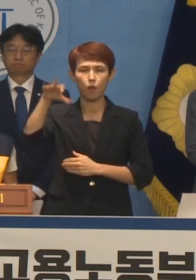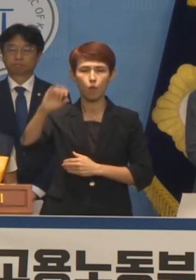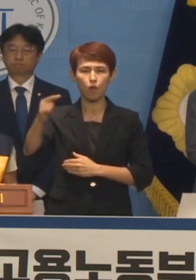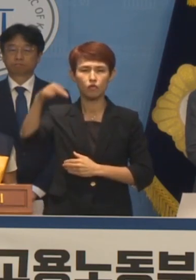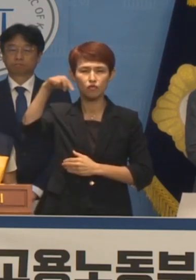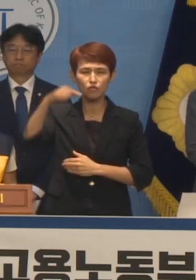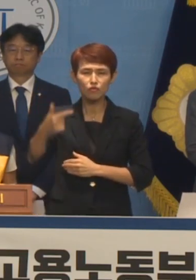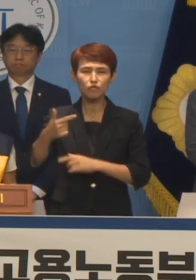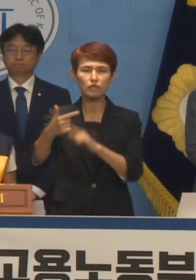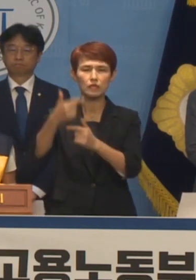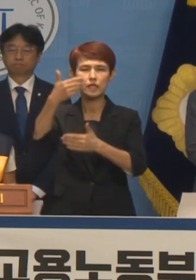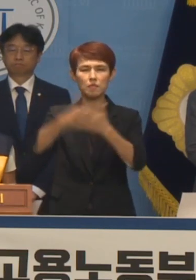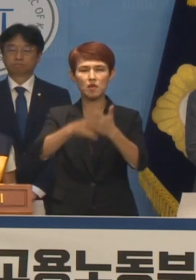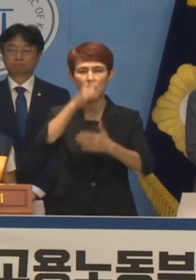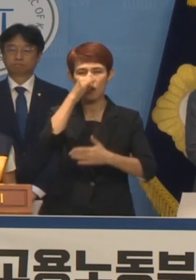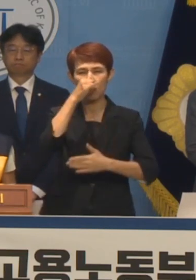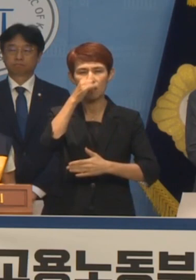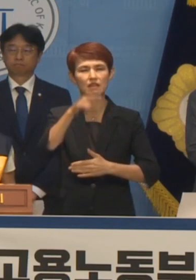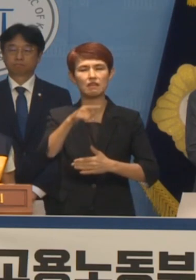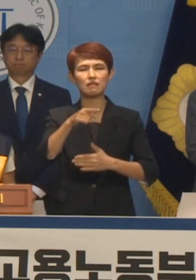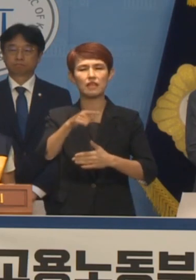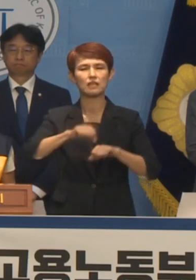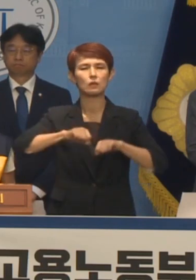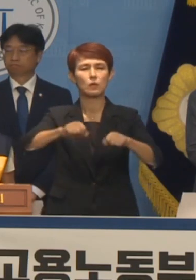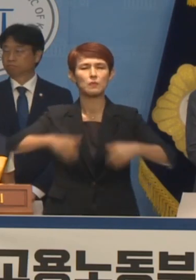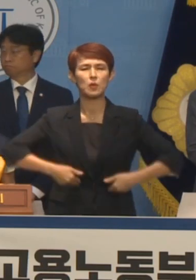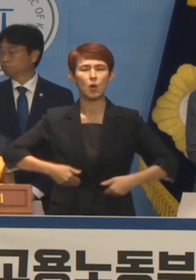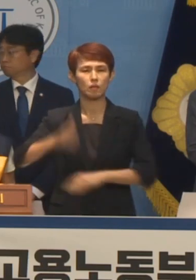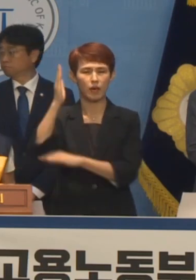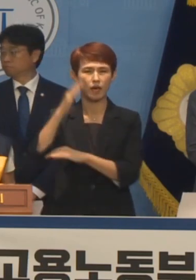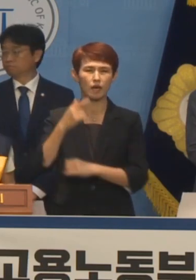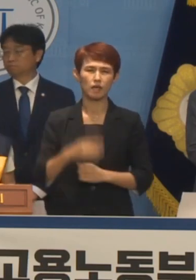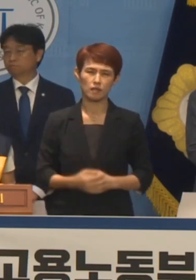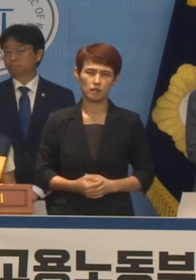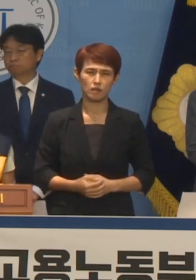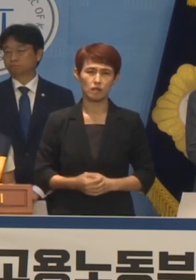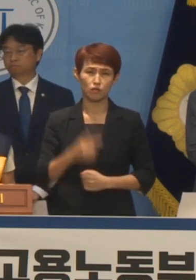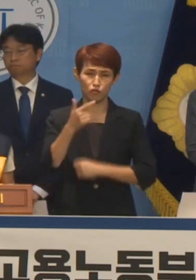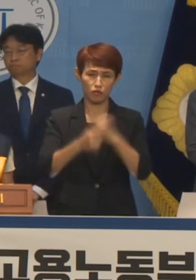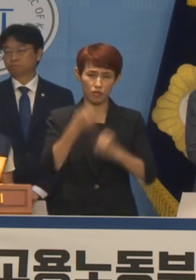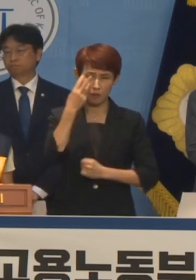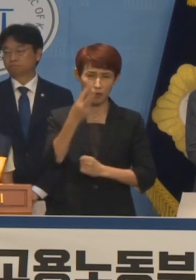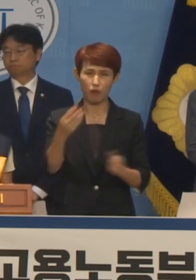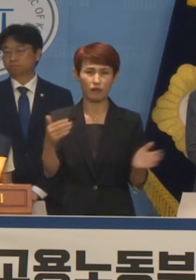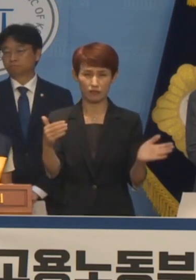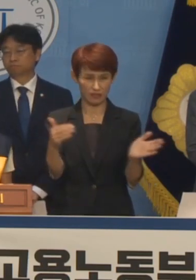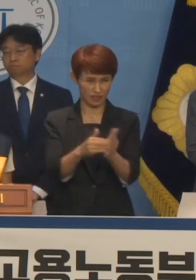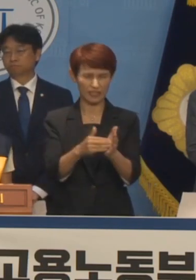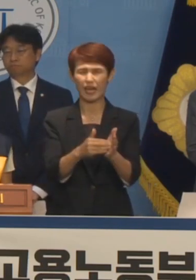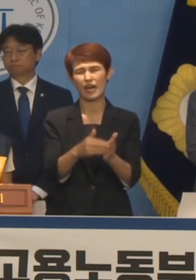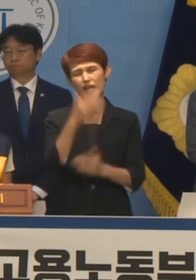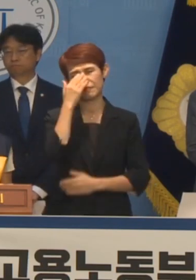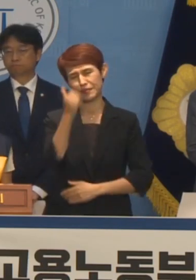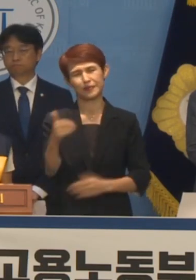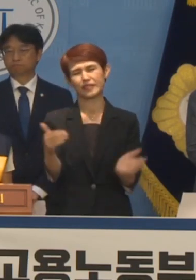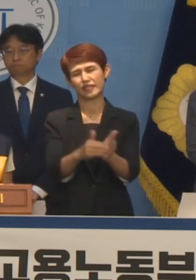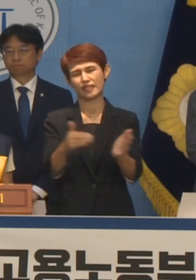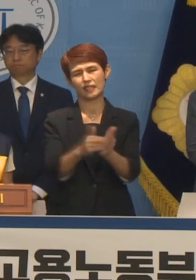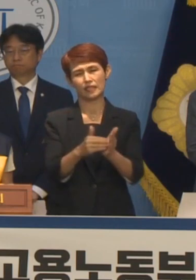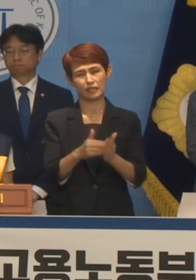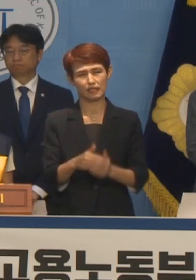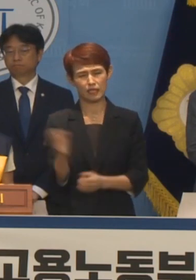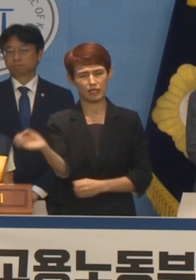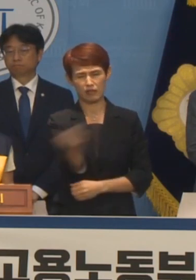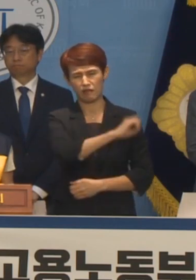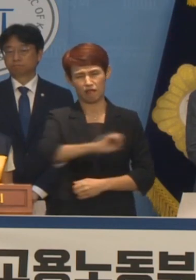한다. 6년 3개월 동안 우려먹었으면 이제 끝내라. 6년 3개월 동안 재미봤으면